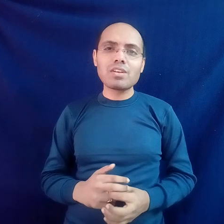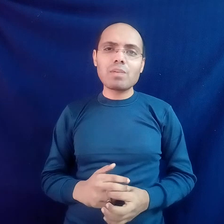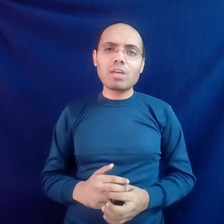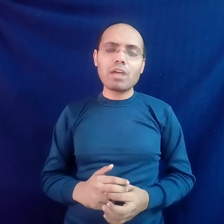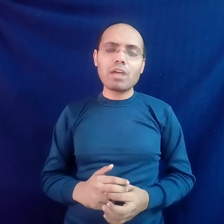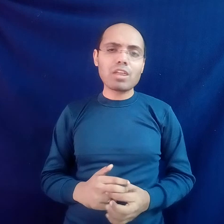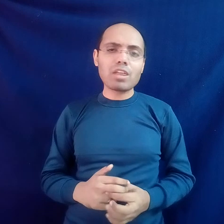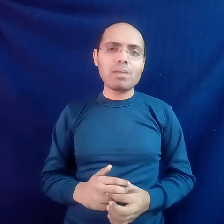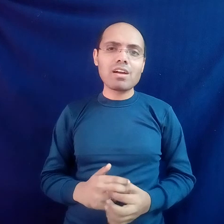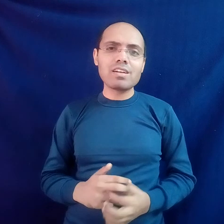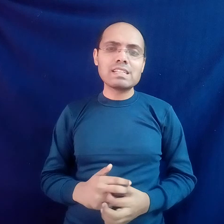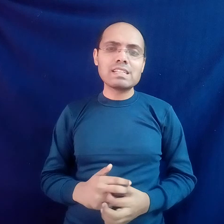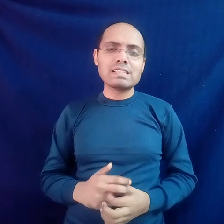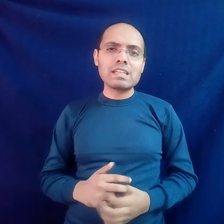कभी कभी ऐसा भी लगा कि